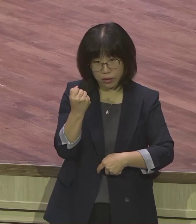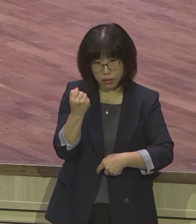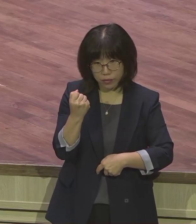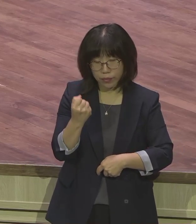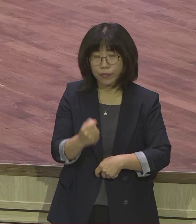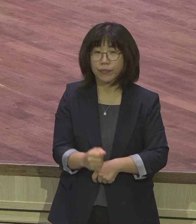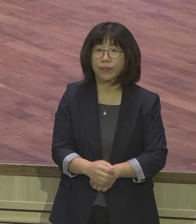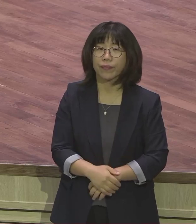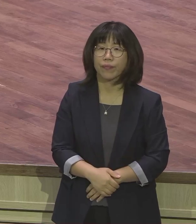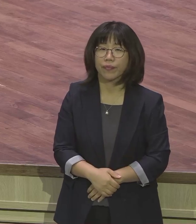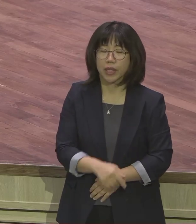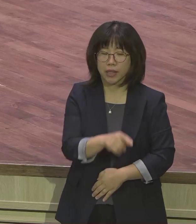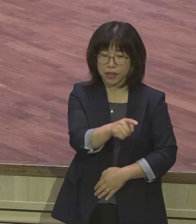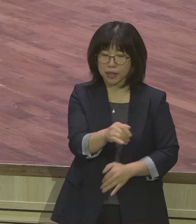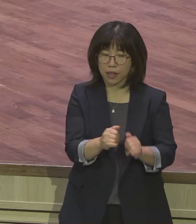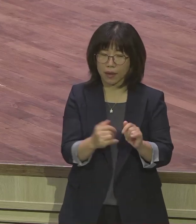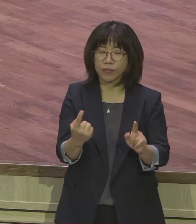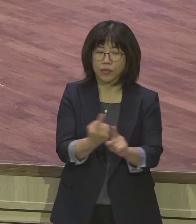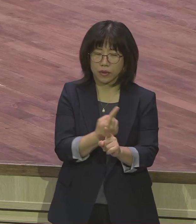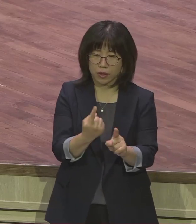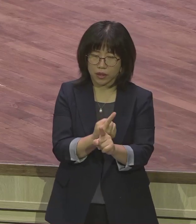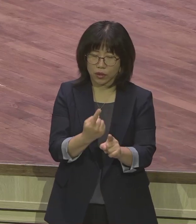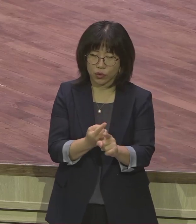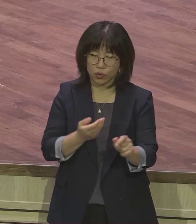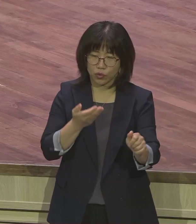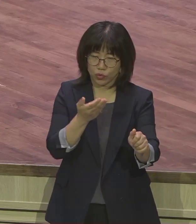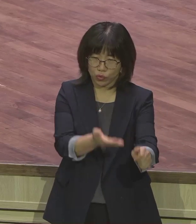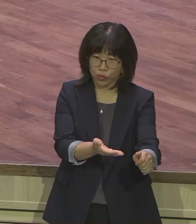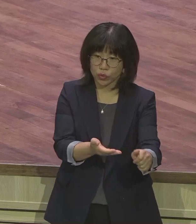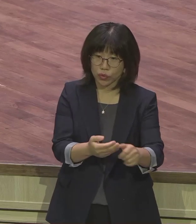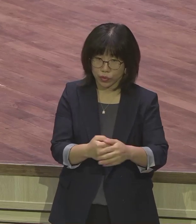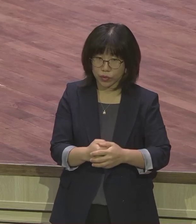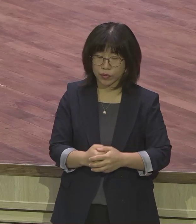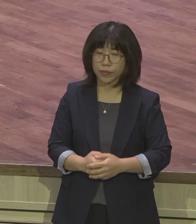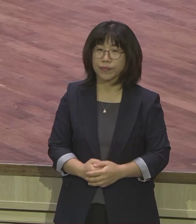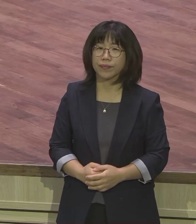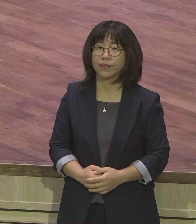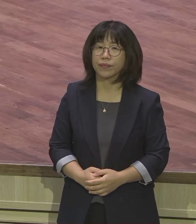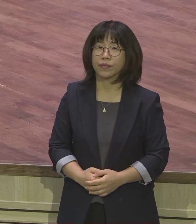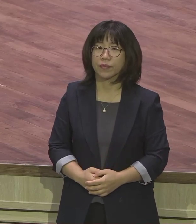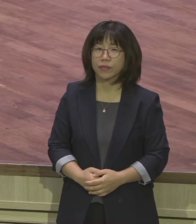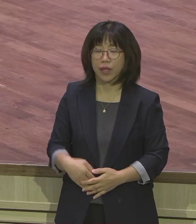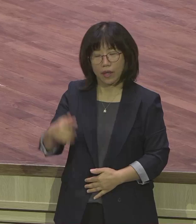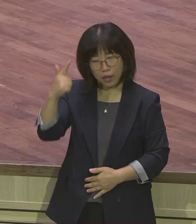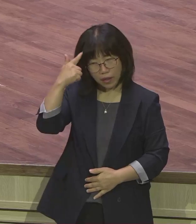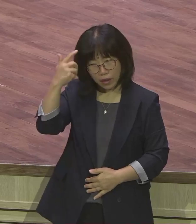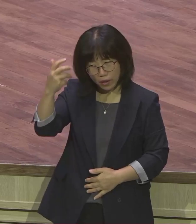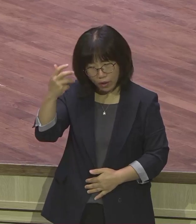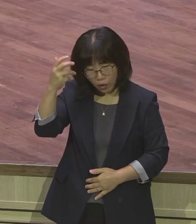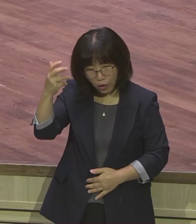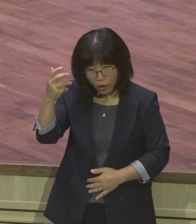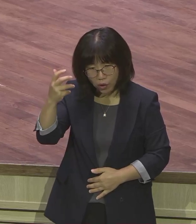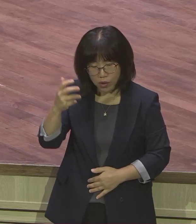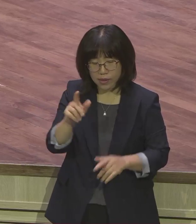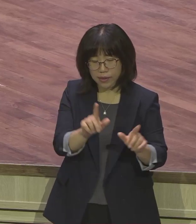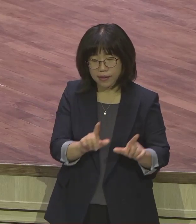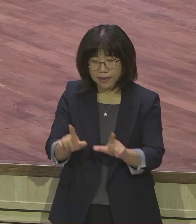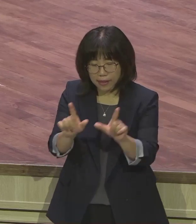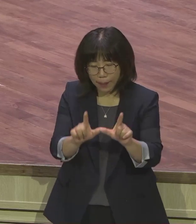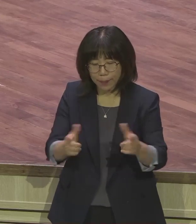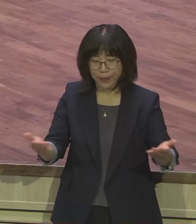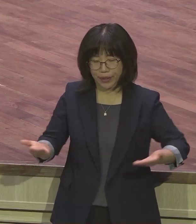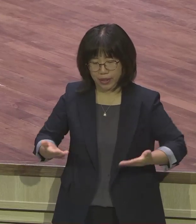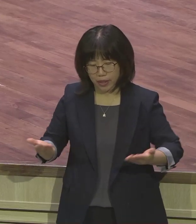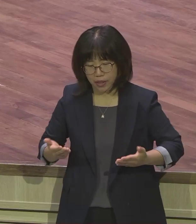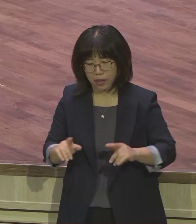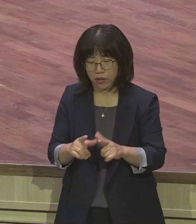아시겠어요? 치유 대상이라니까요. 치유받을 자 너무 많아요. 영적 치유, 삶 치유, 직장 치유, 직업